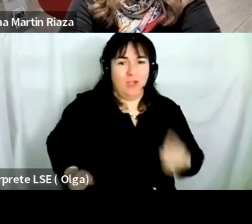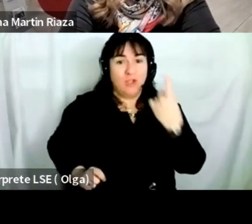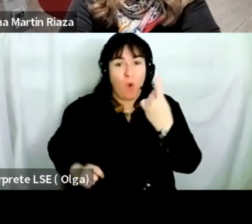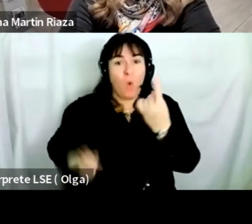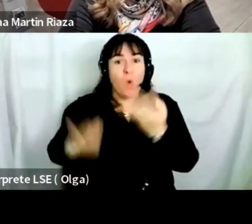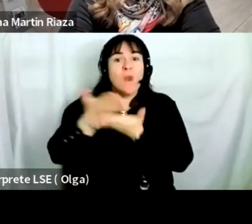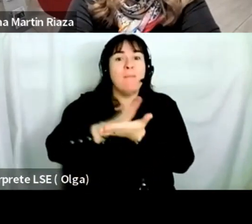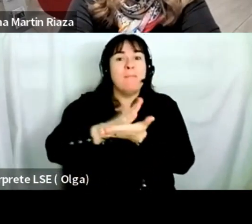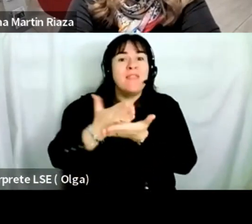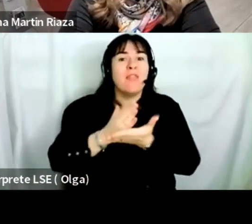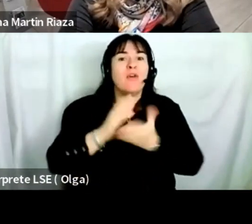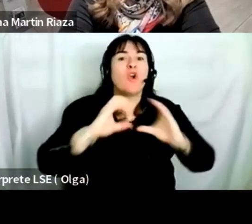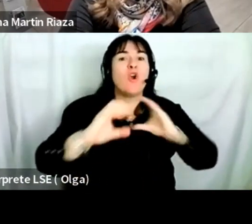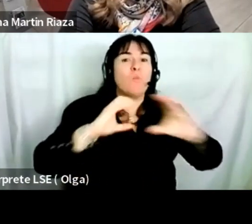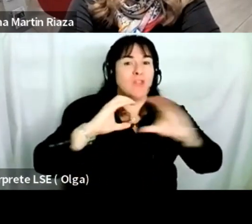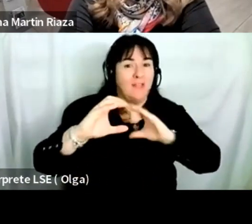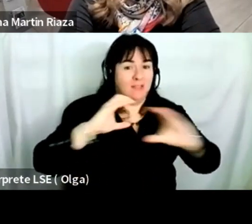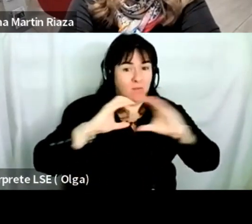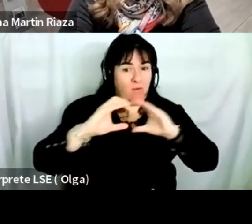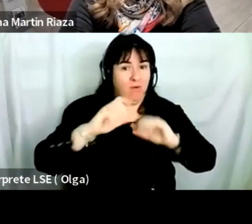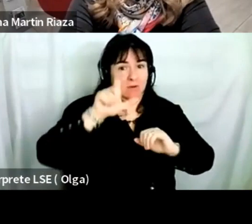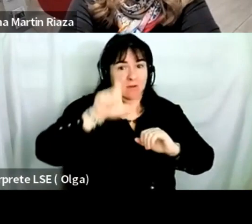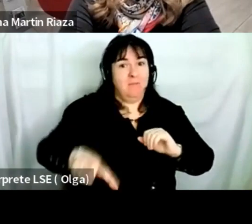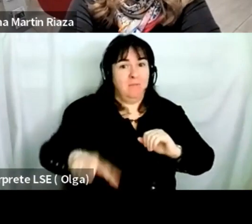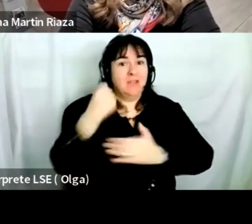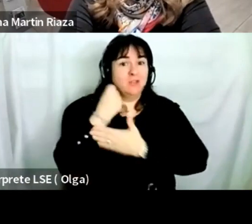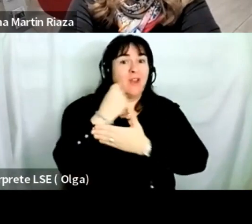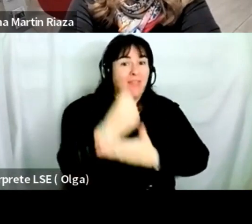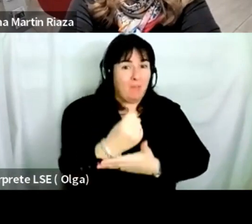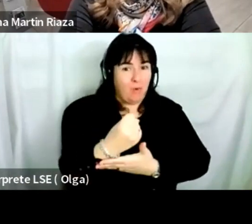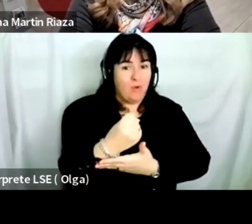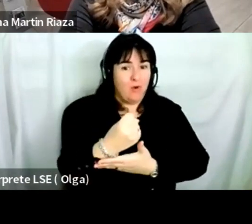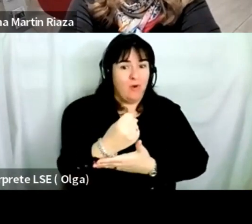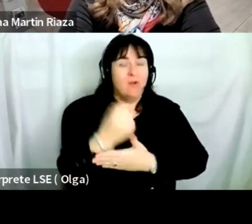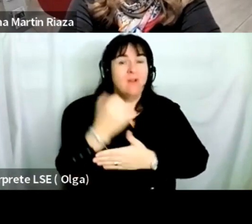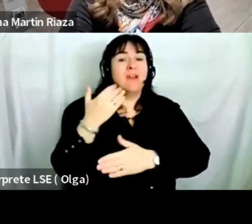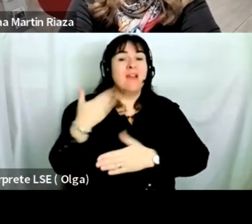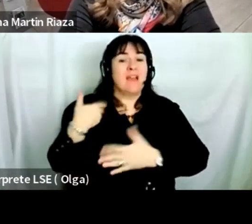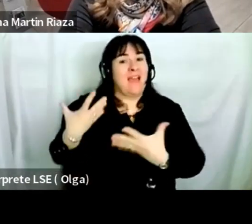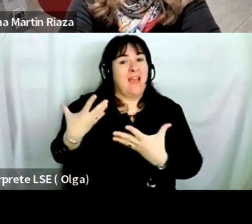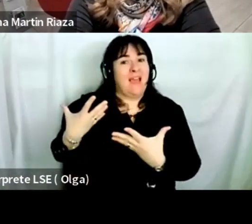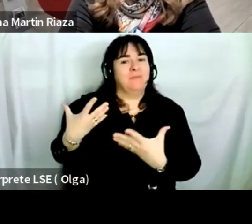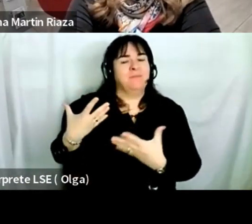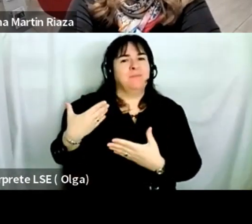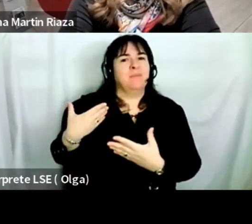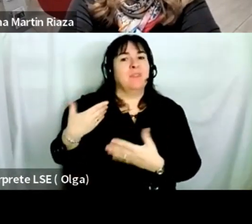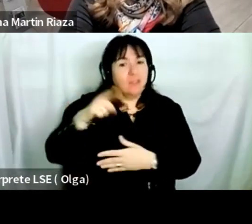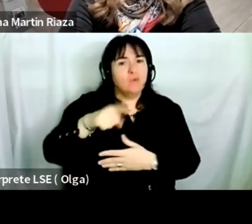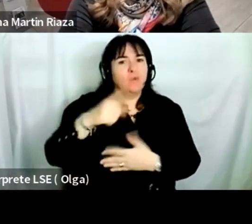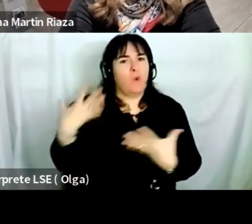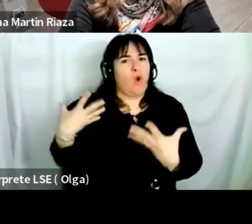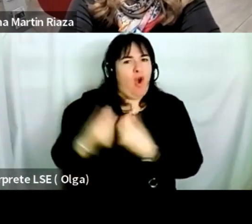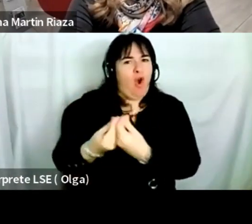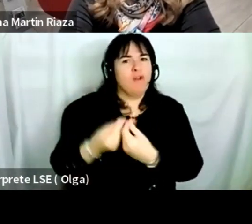la mediadora comunicativa, que es aquella persona de apoyo que te asiste para que tú entiendas